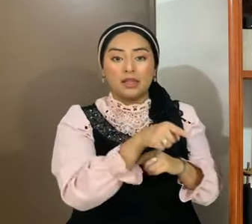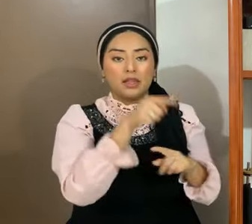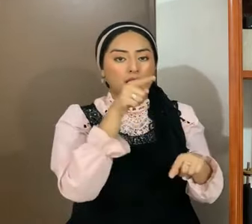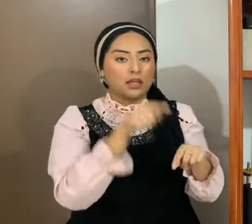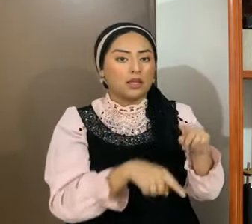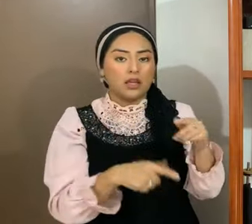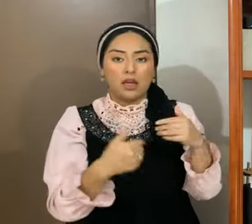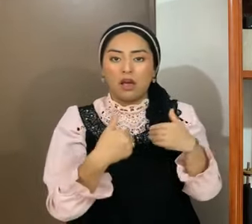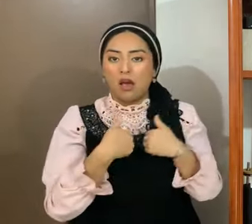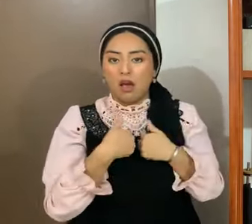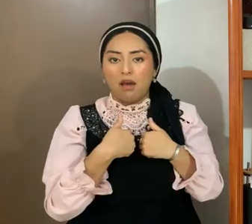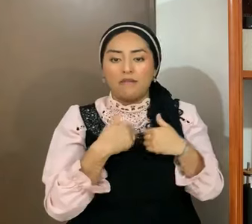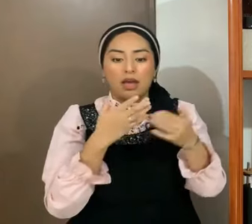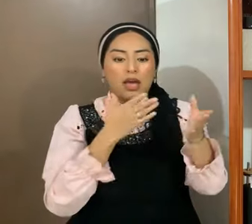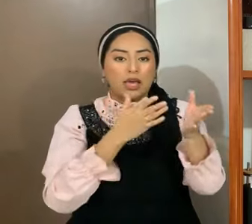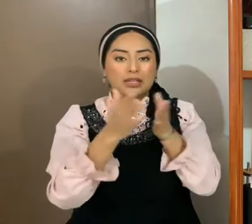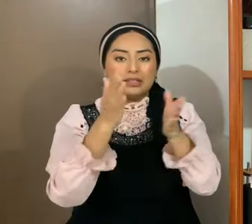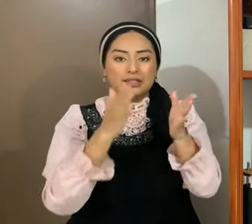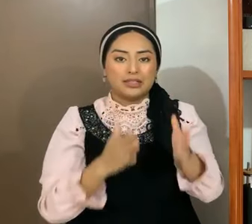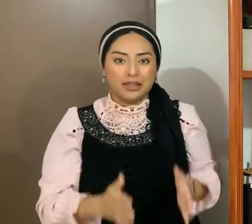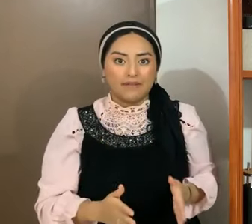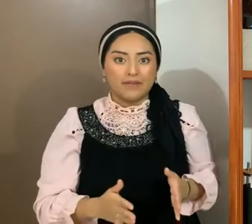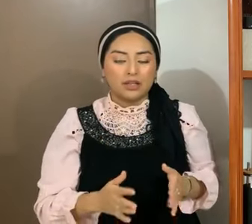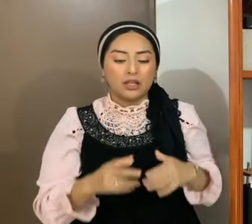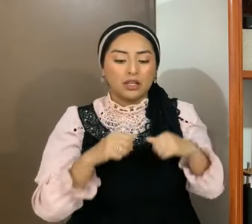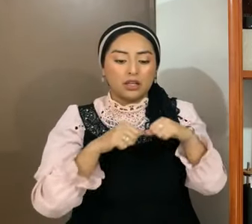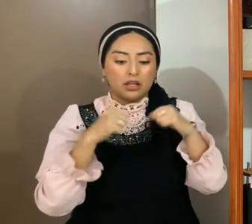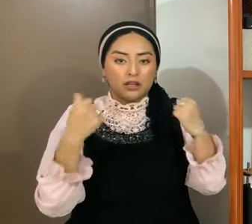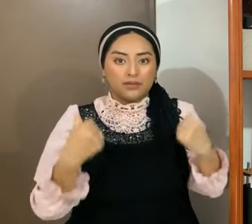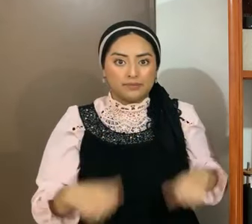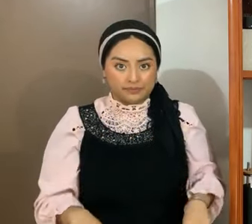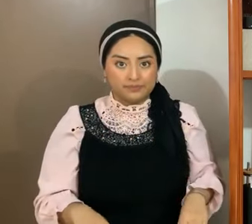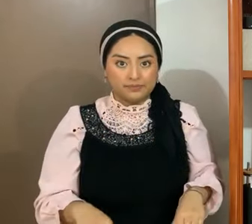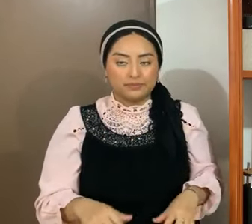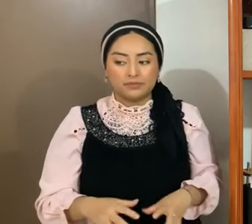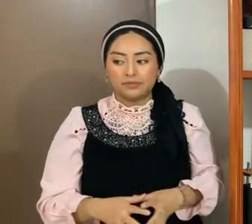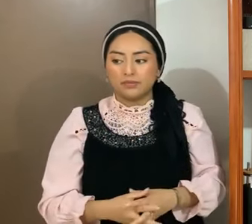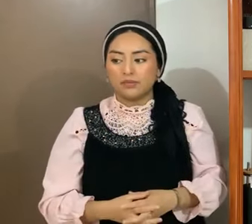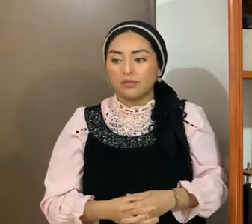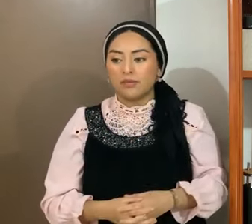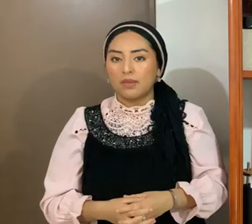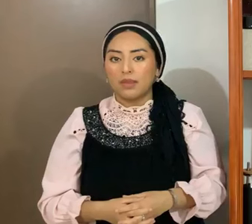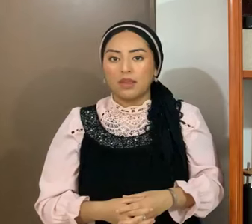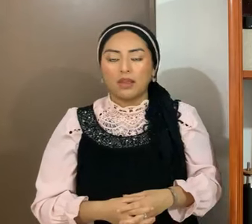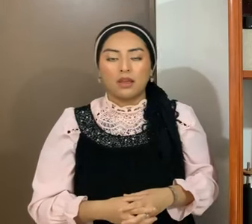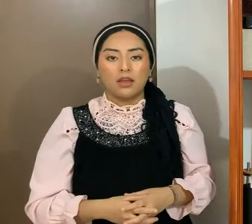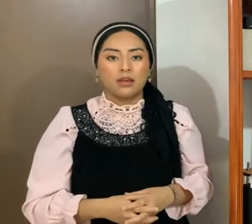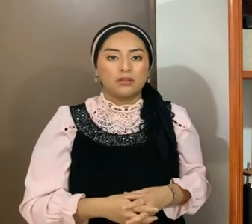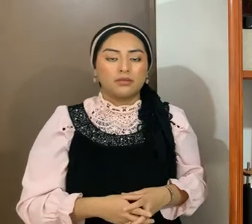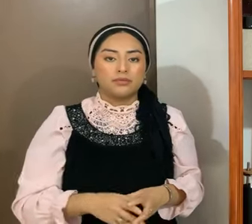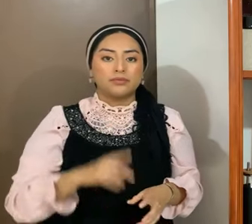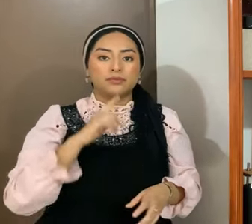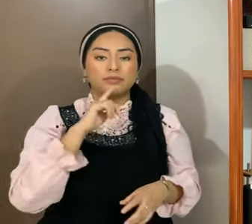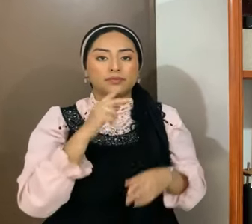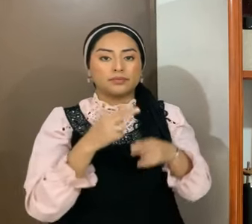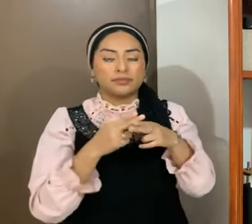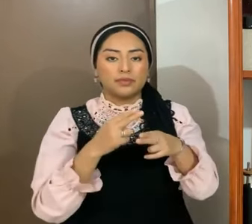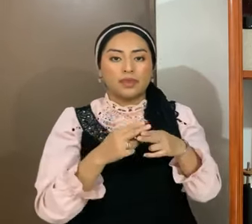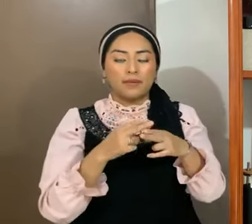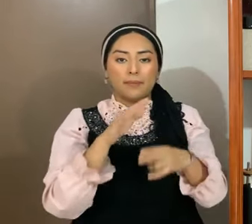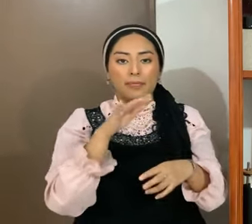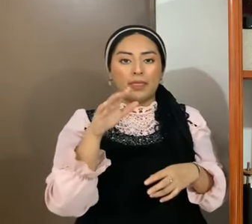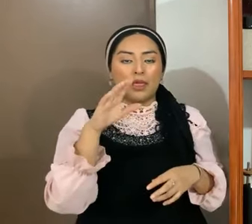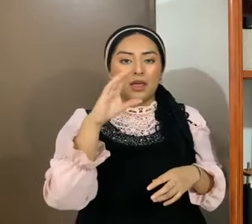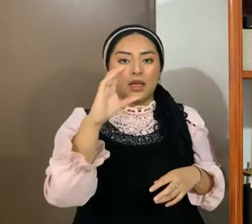un servidor, ¿sí? Un Cohen. Ustedes los han conocido como sacerdotes, el nombre correcto es Cohen